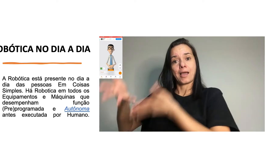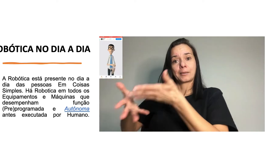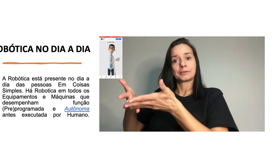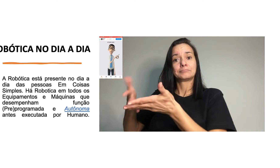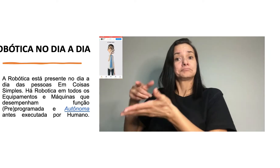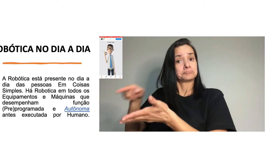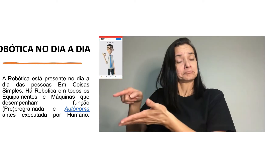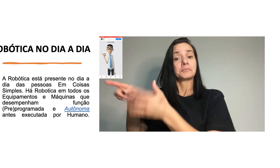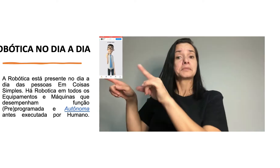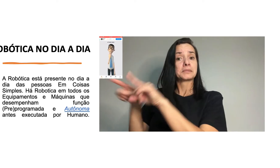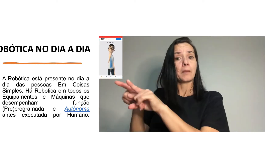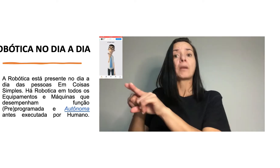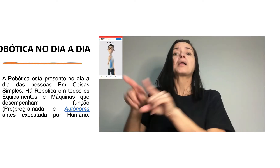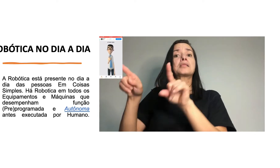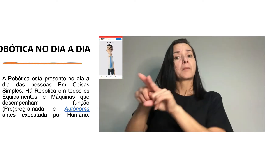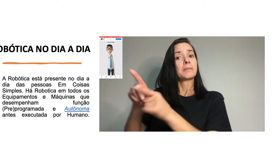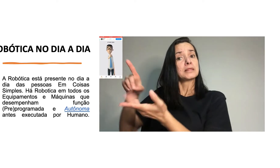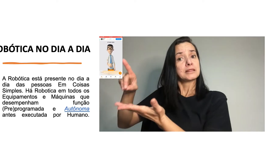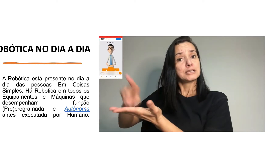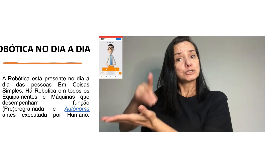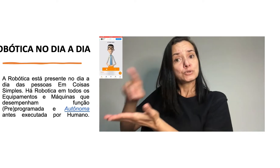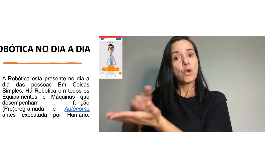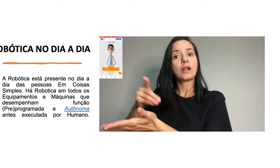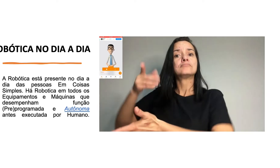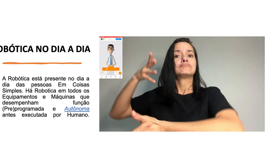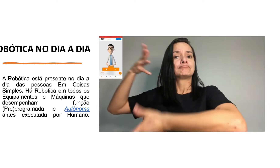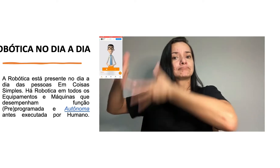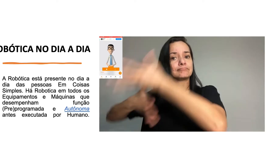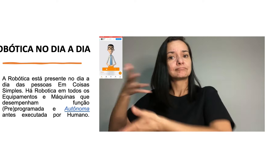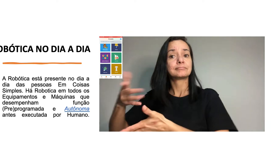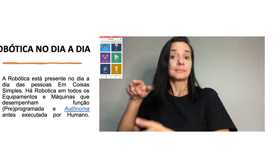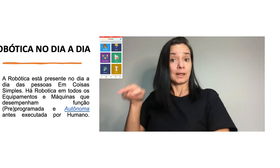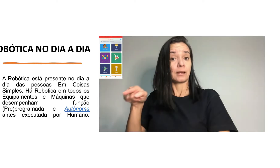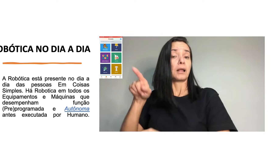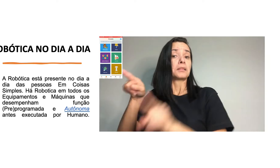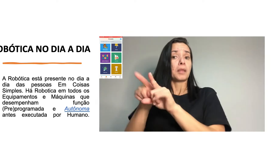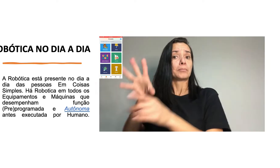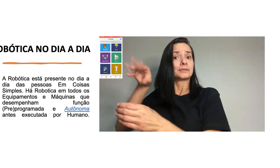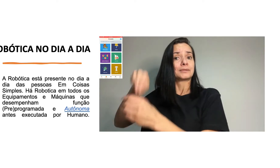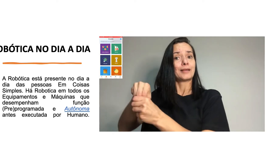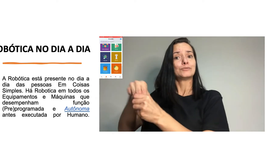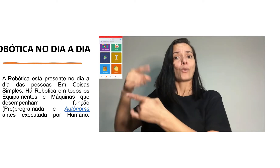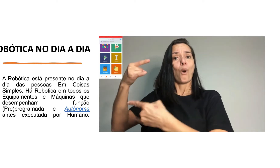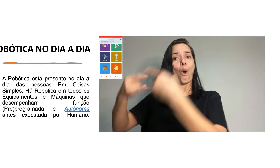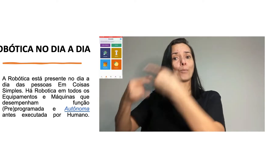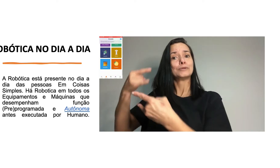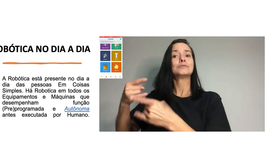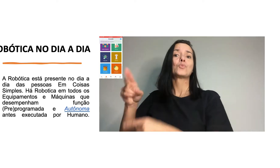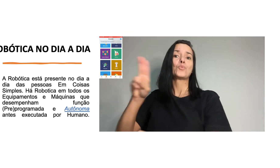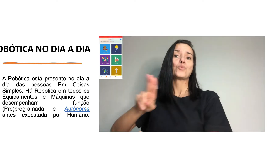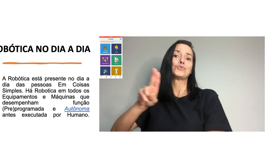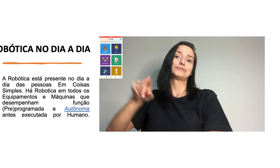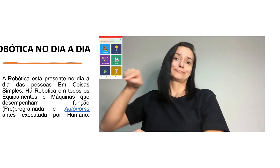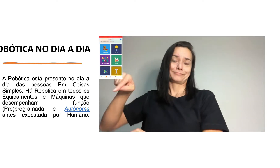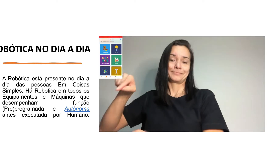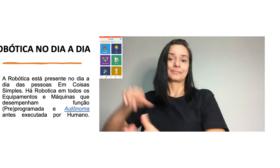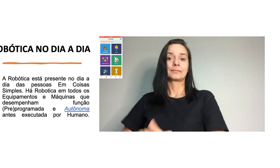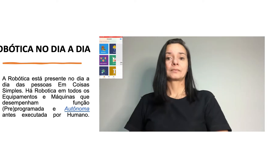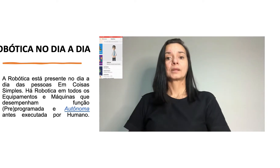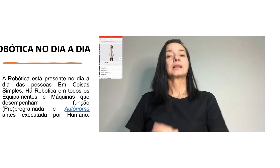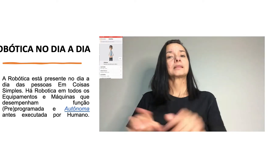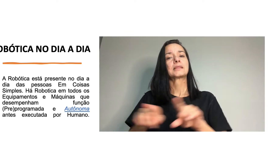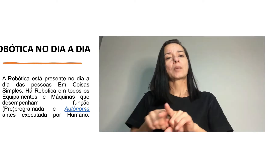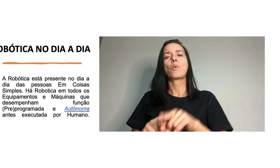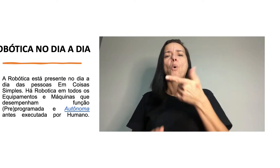tradução de português para Libras, e também contém um dicionário em Libras dentro do